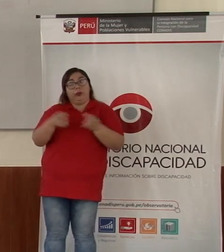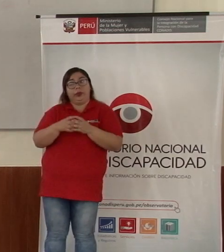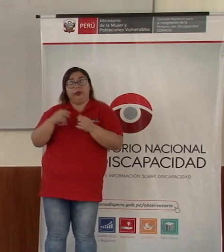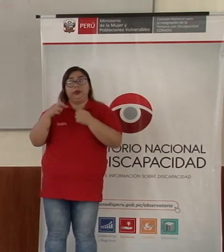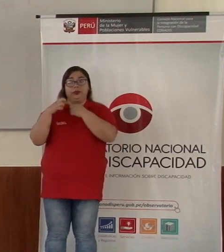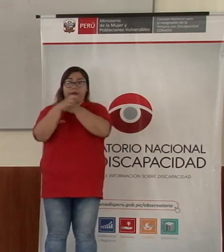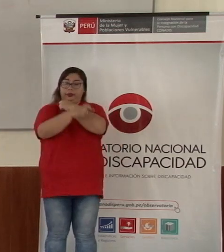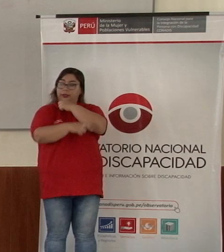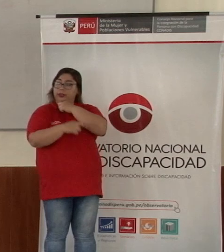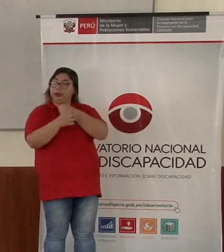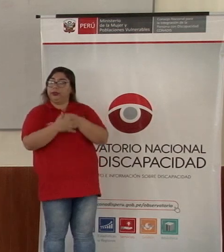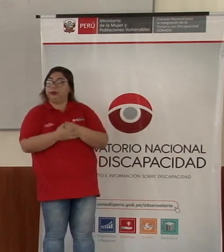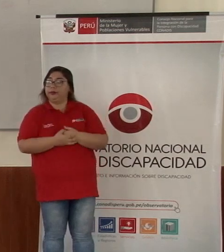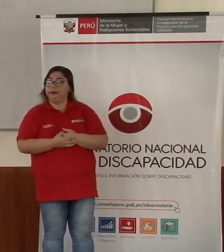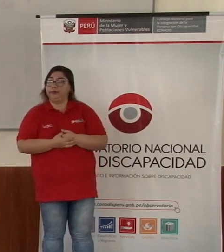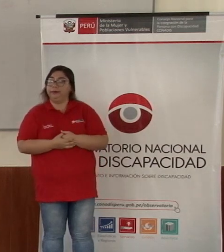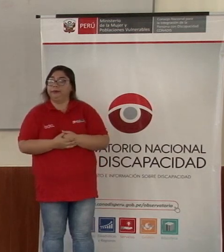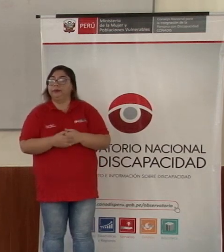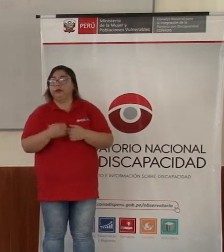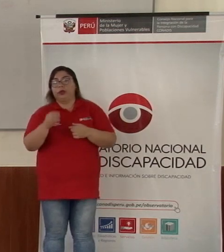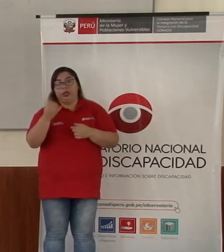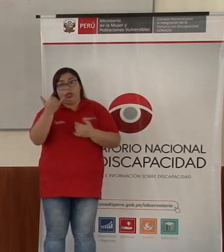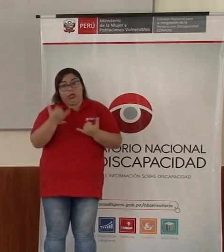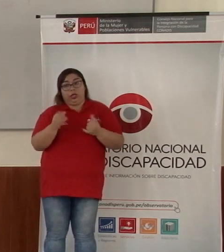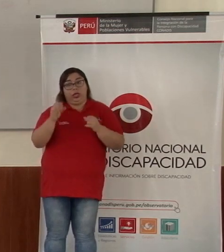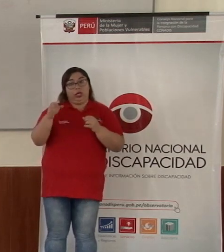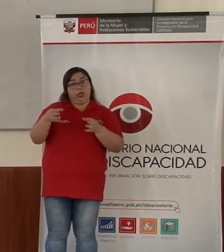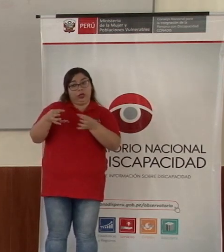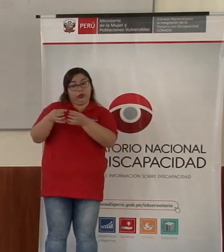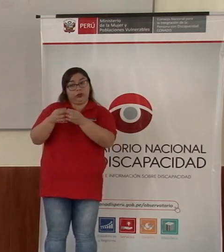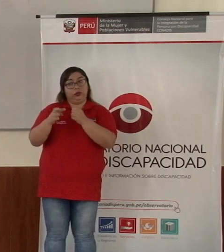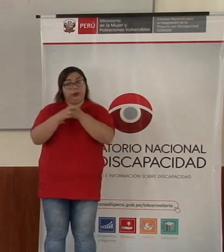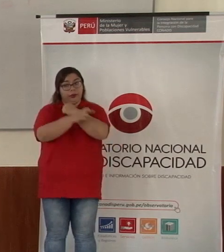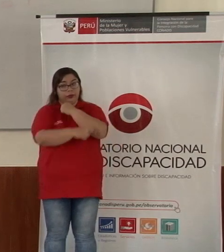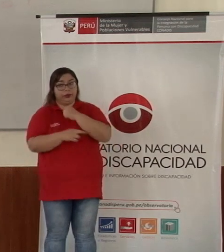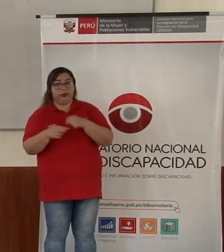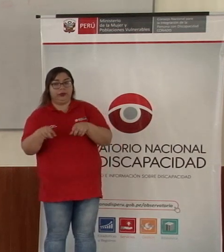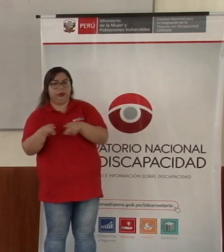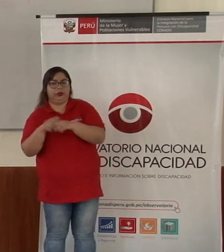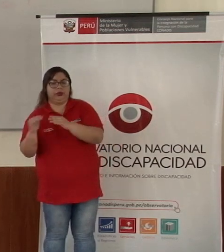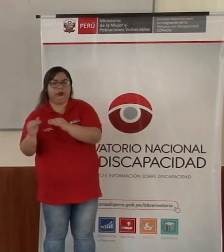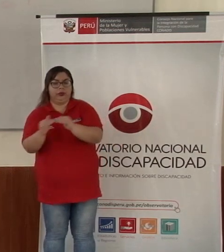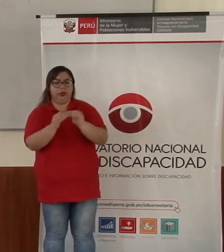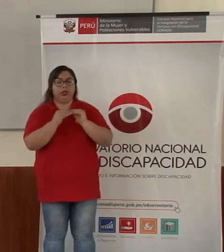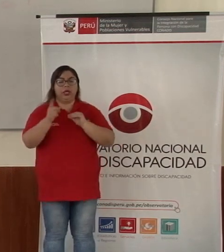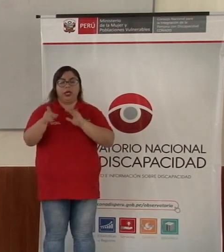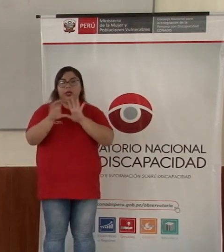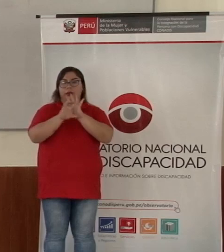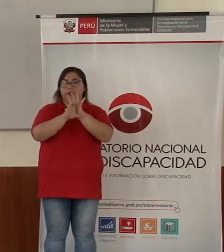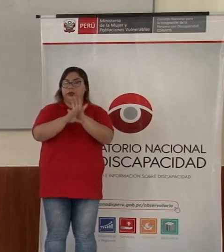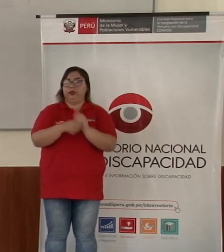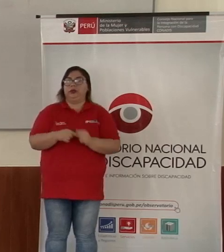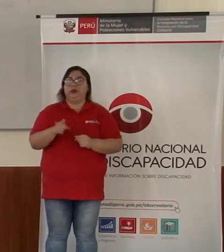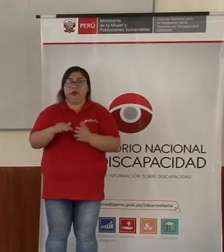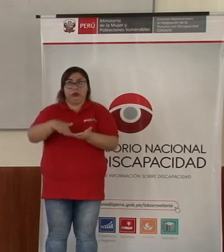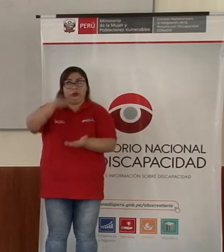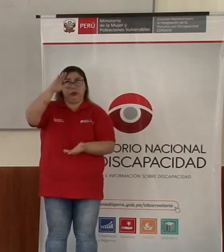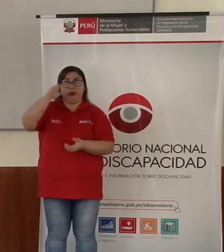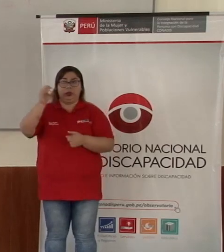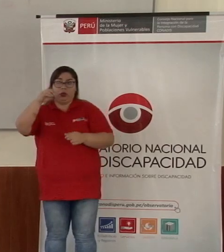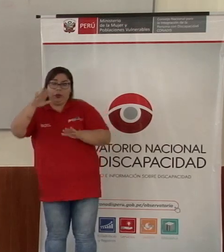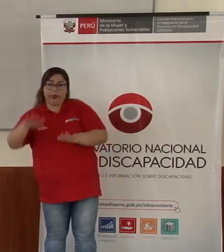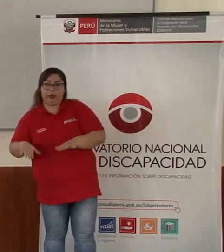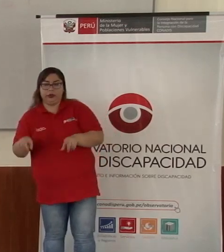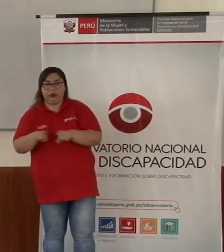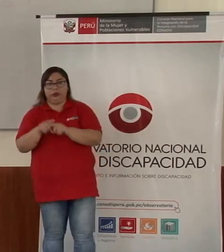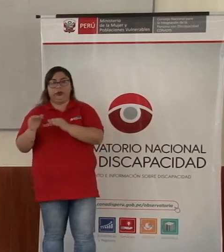internacionales. Y los convenios internacionales tienen la misma sincronía que en la Constitución. No son más ni menos,